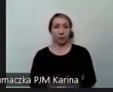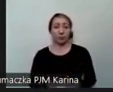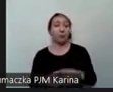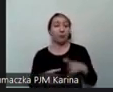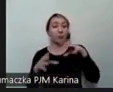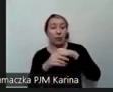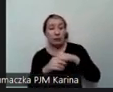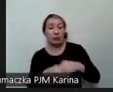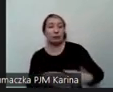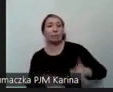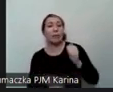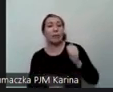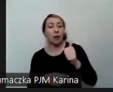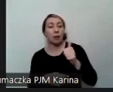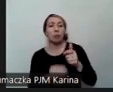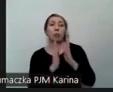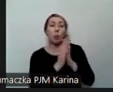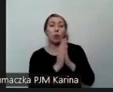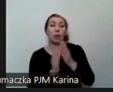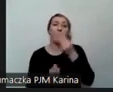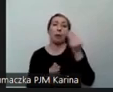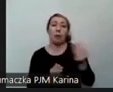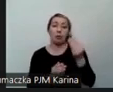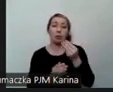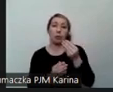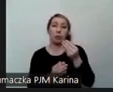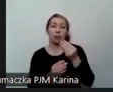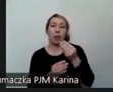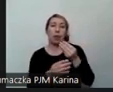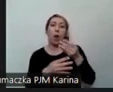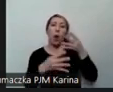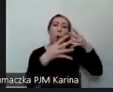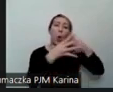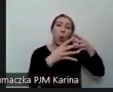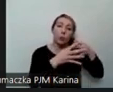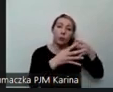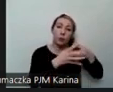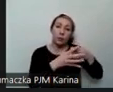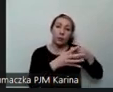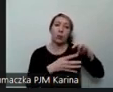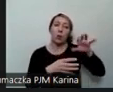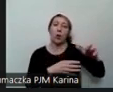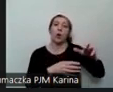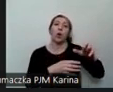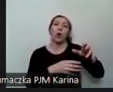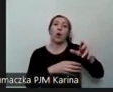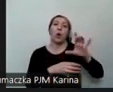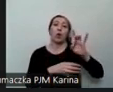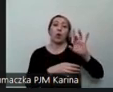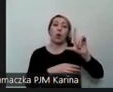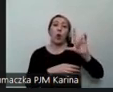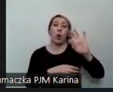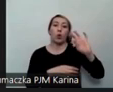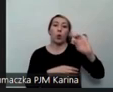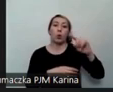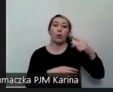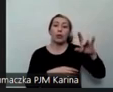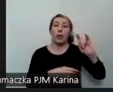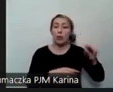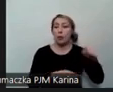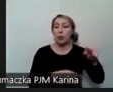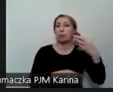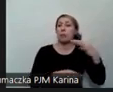ekspertyzy poprosiliśmy o ocenę wszystkich zadań. Grupa to dydaktyka, czyli taką osobę, która specjalizuje się w nauczaniu